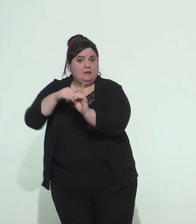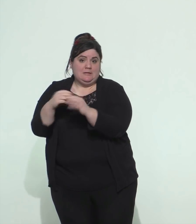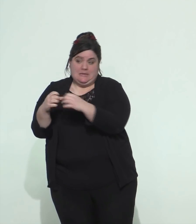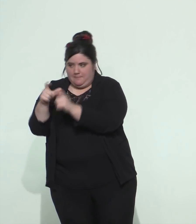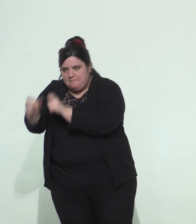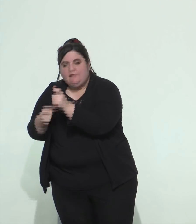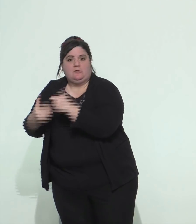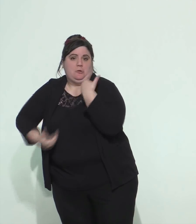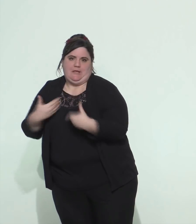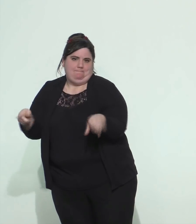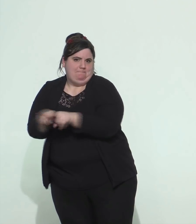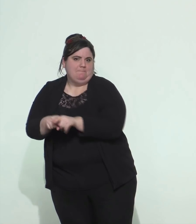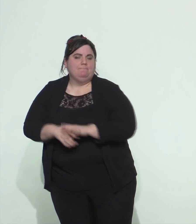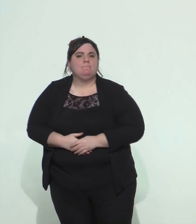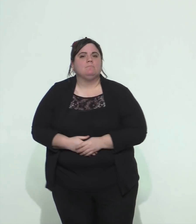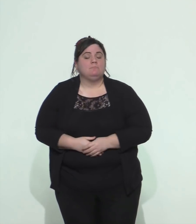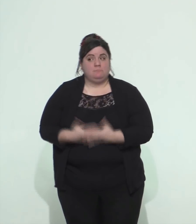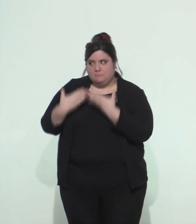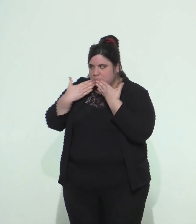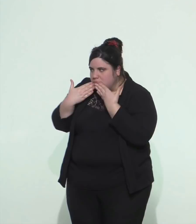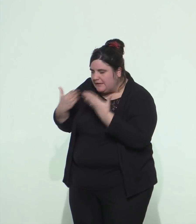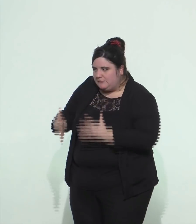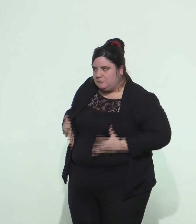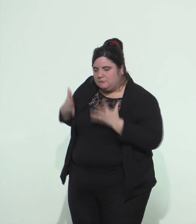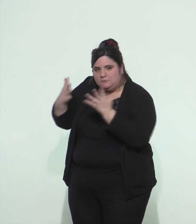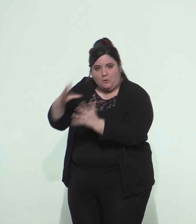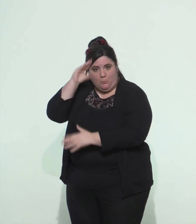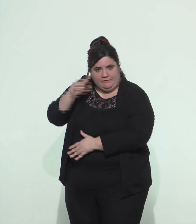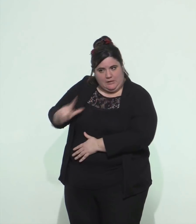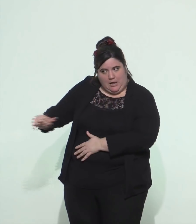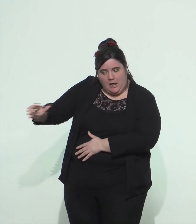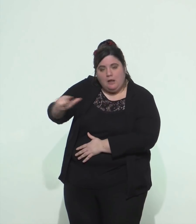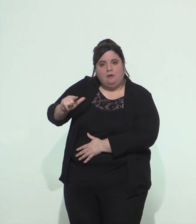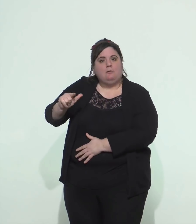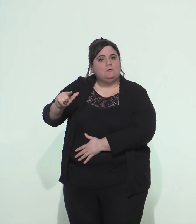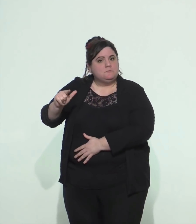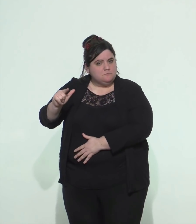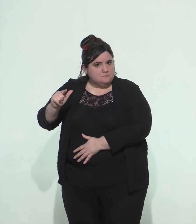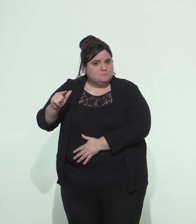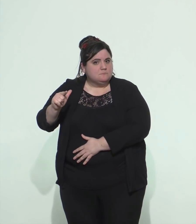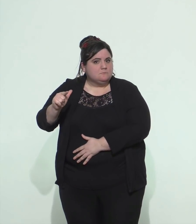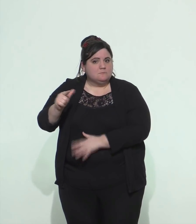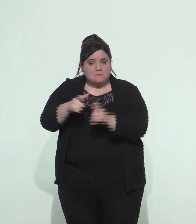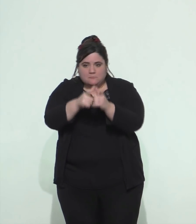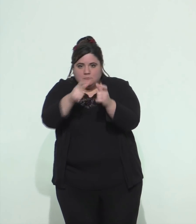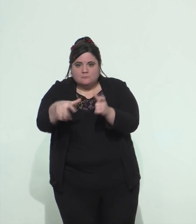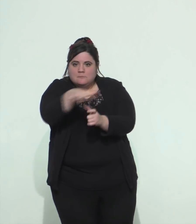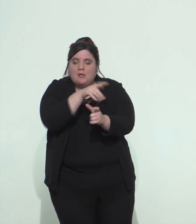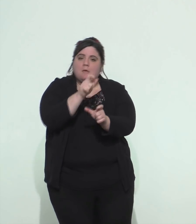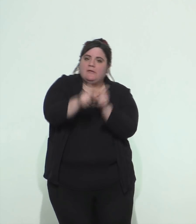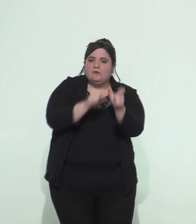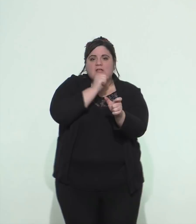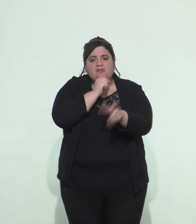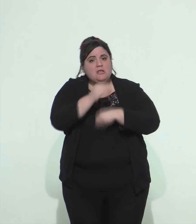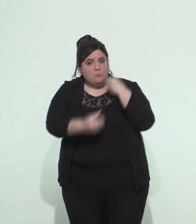Je tiens ce soir à les remercier toutes et tous qui permettent, vous le savez, aux résidents de se maintenir en bonne santé dans des